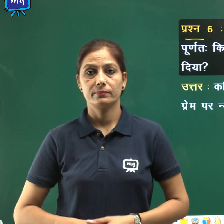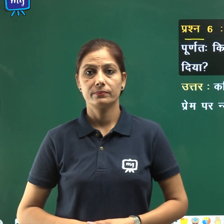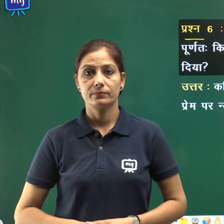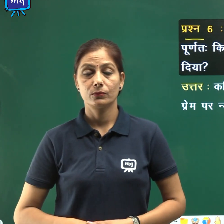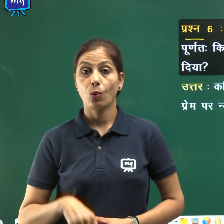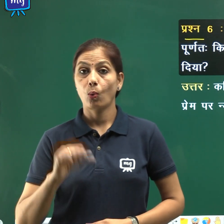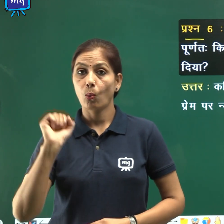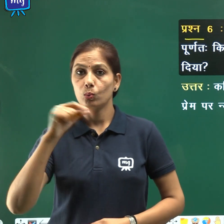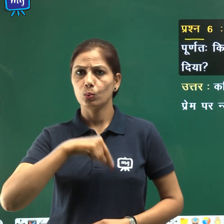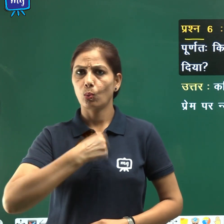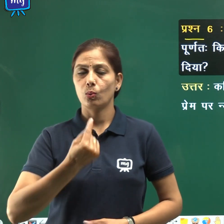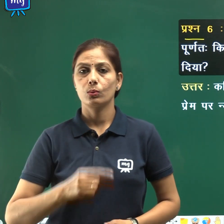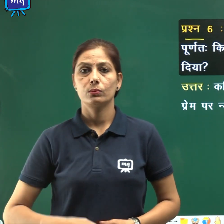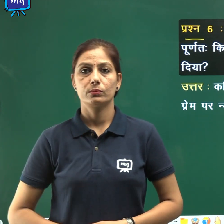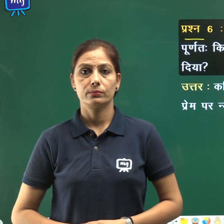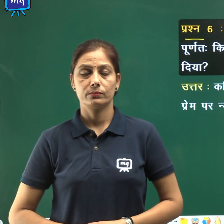स्वयं को